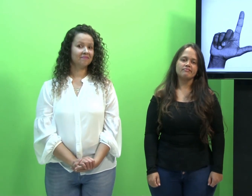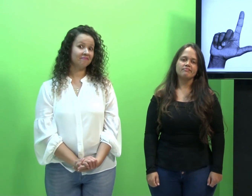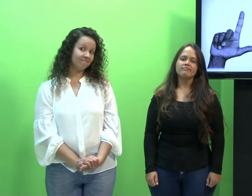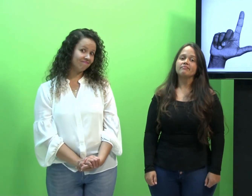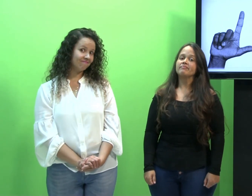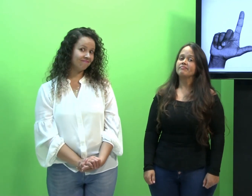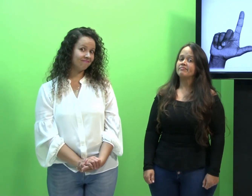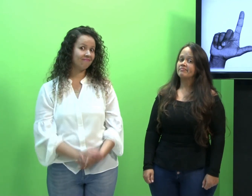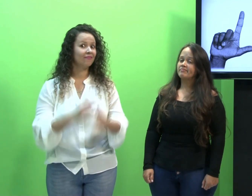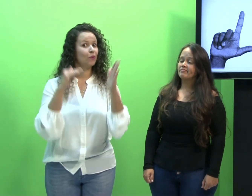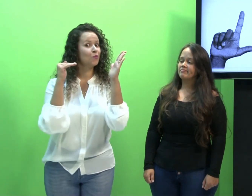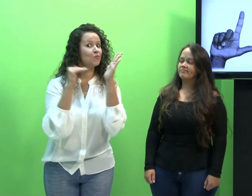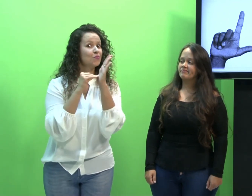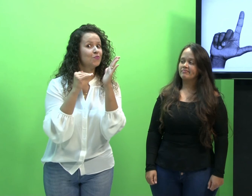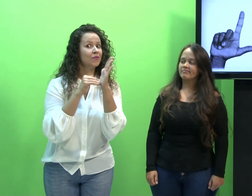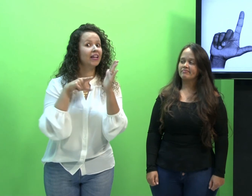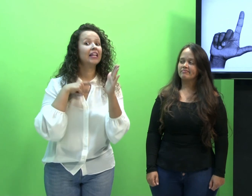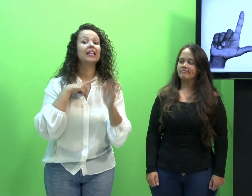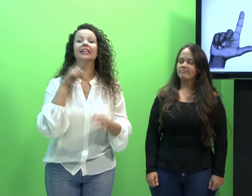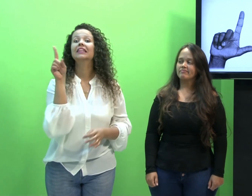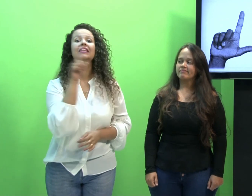Por último, temos a negação por